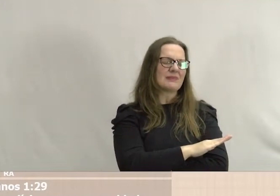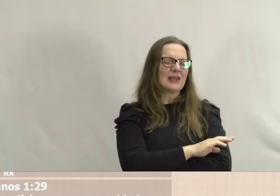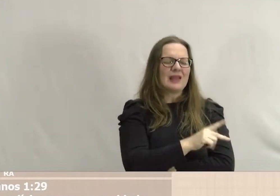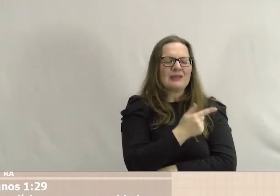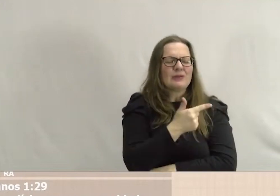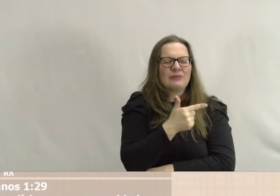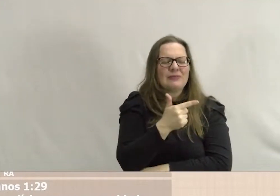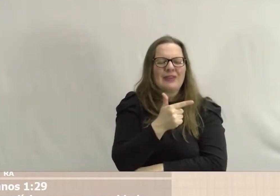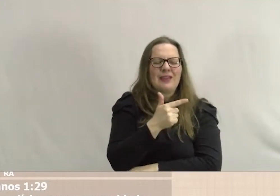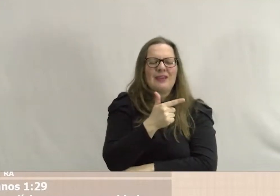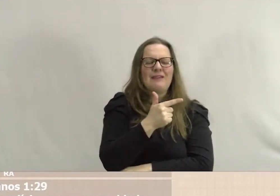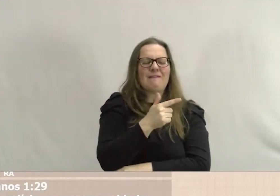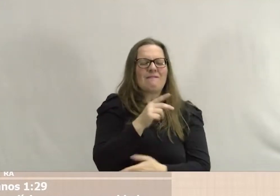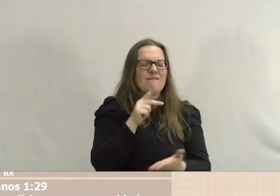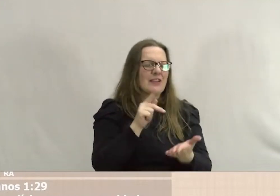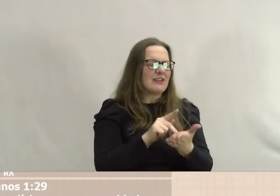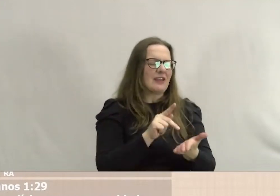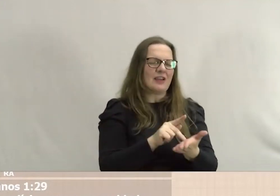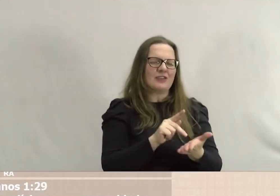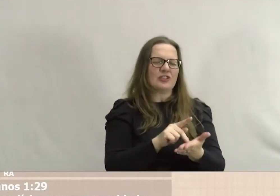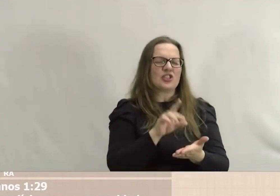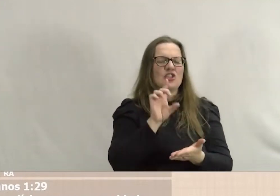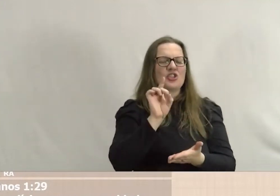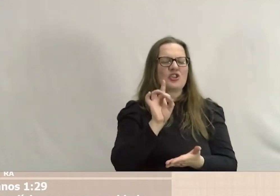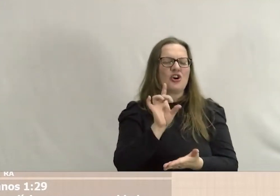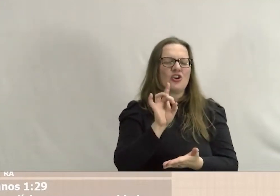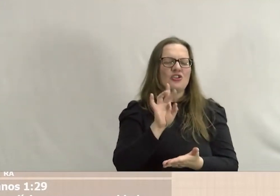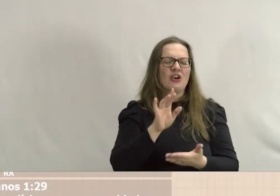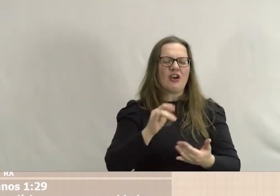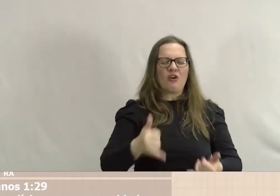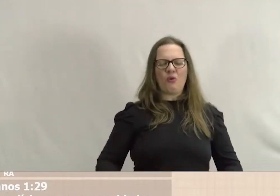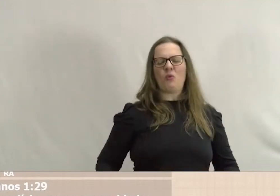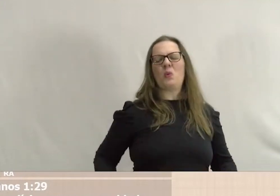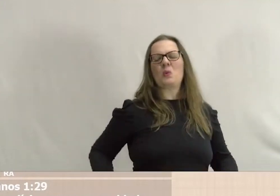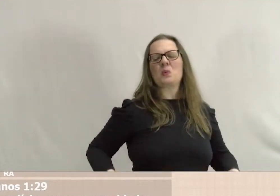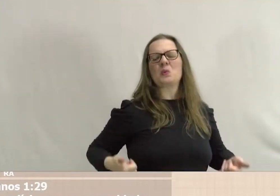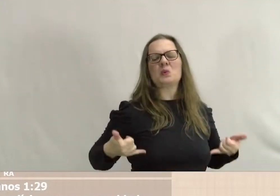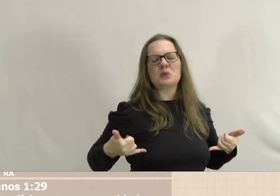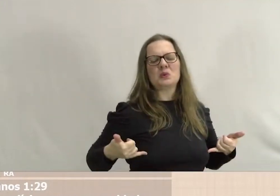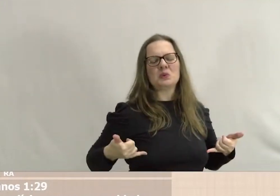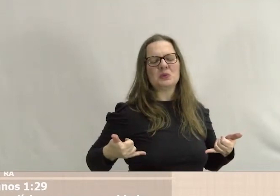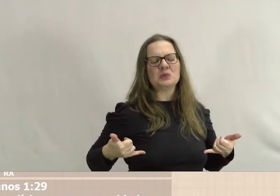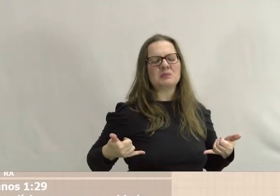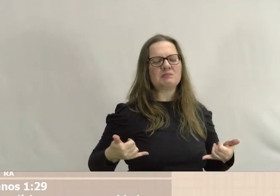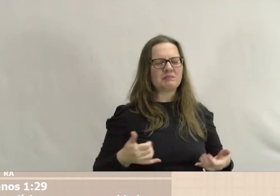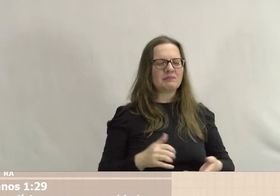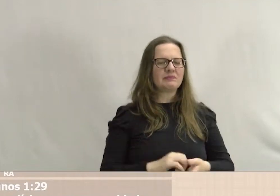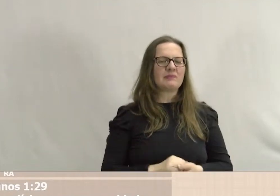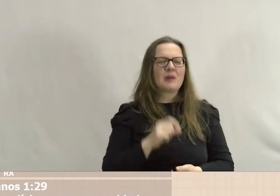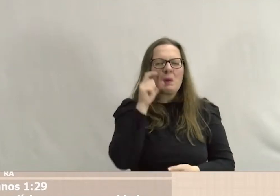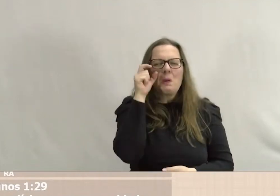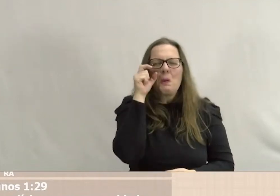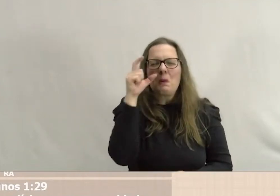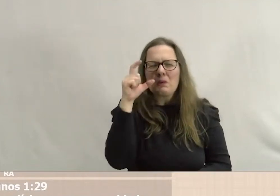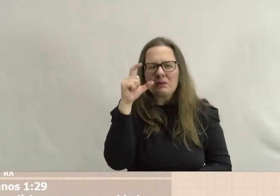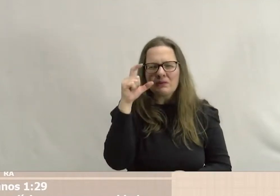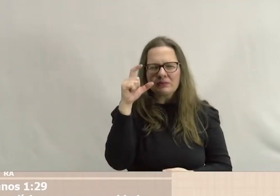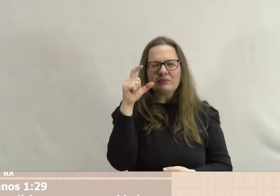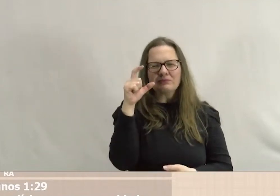sinceridade. Nós vivemos cheios de malícia, uns para com os outros. Avareza. Queremos o